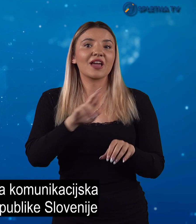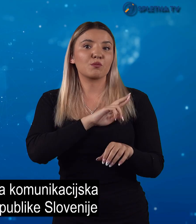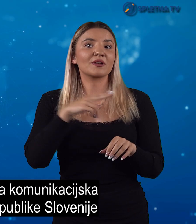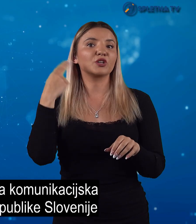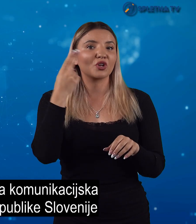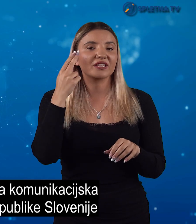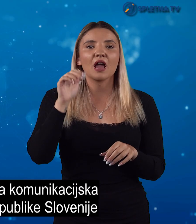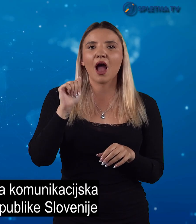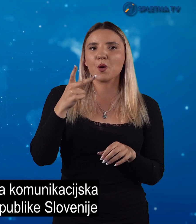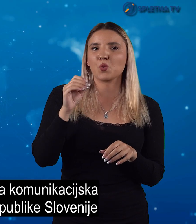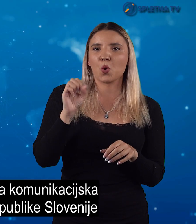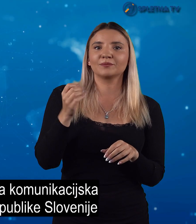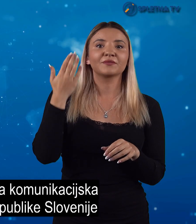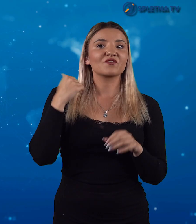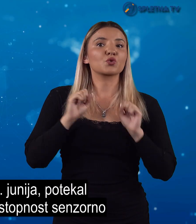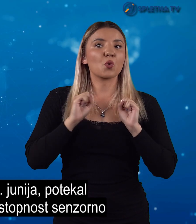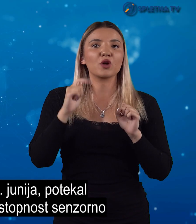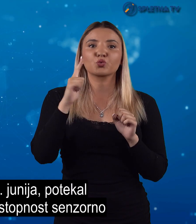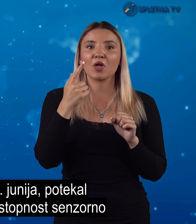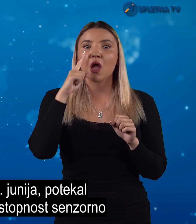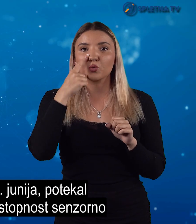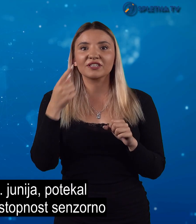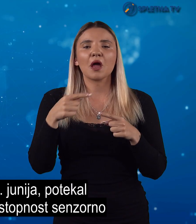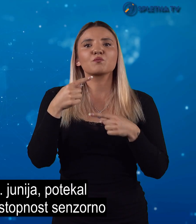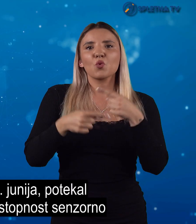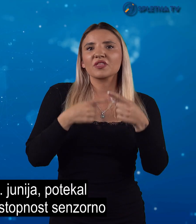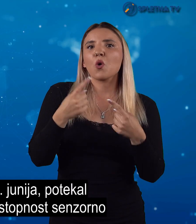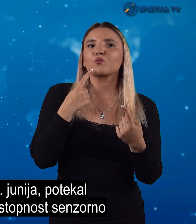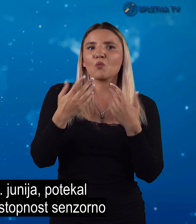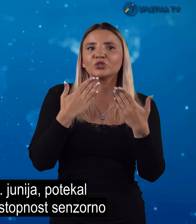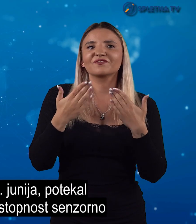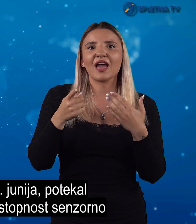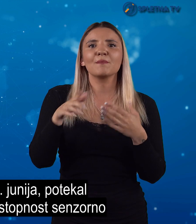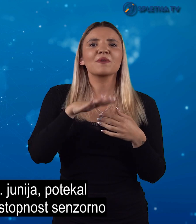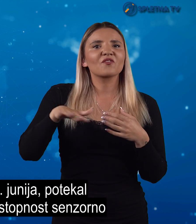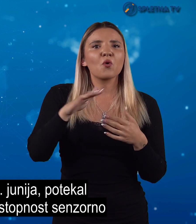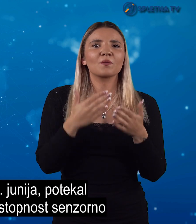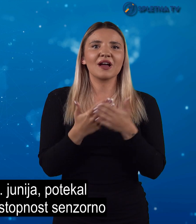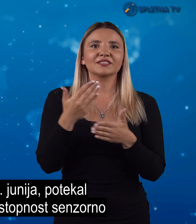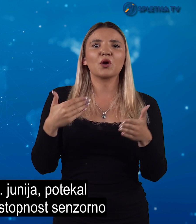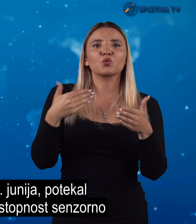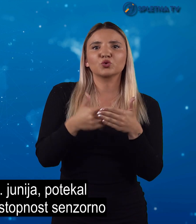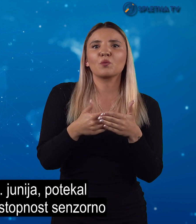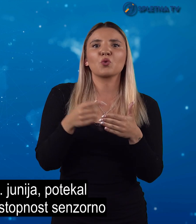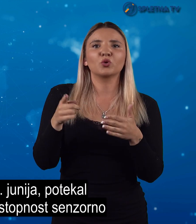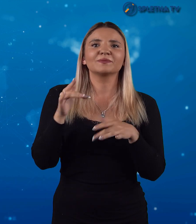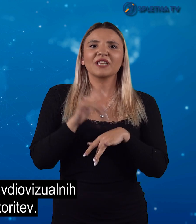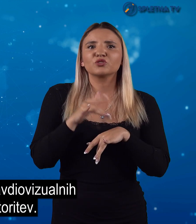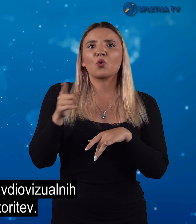in storitve Republike Slovenije oziroma AKOS je v torek 2. junija potekal posvet platforme